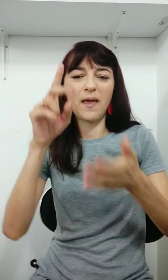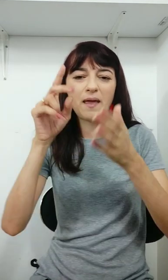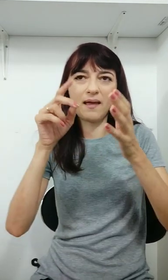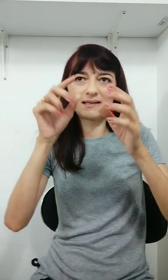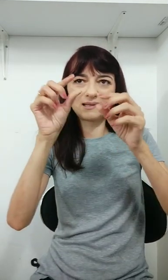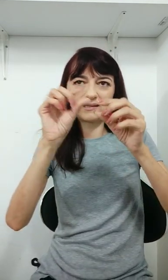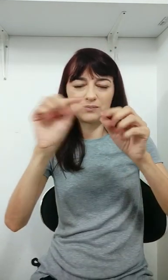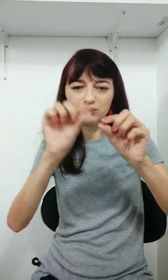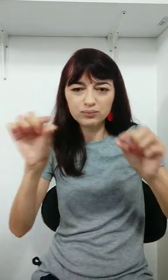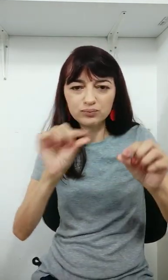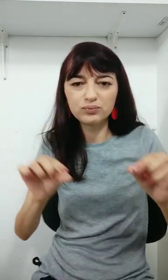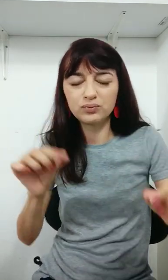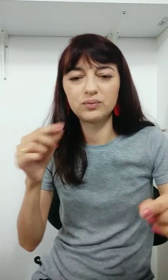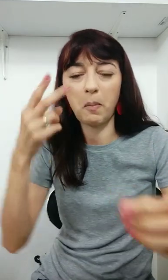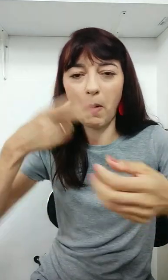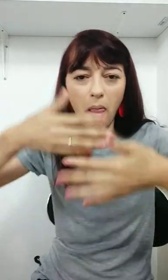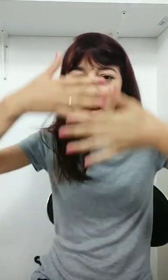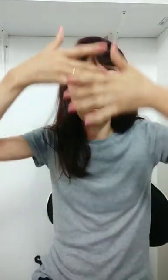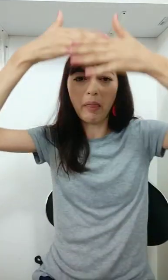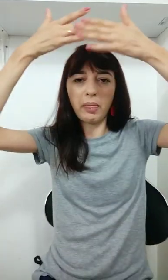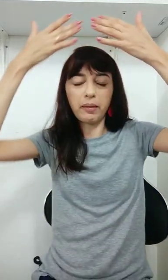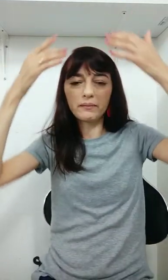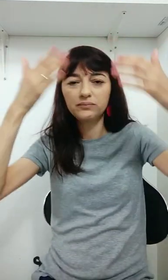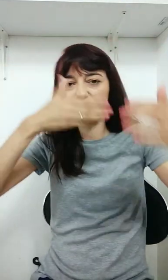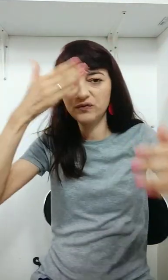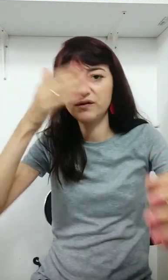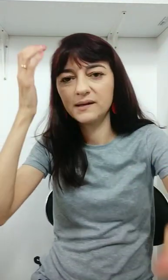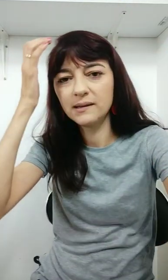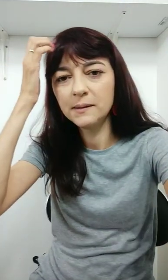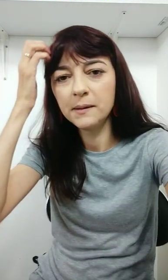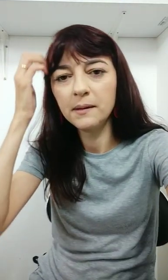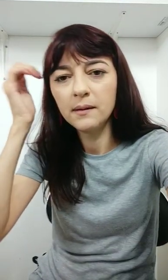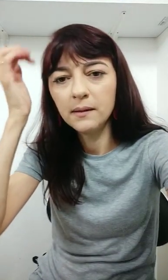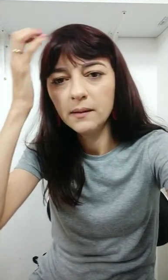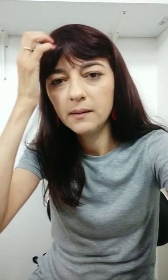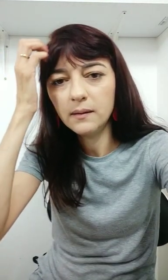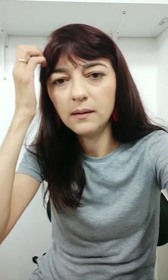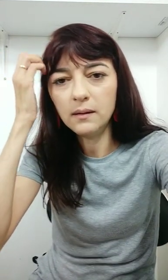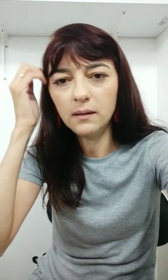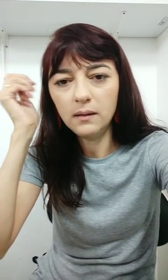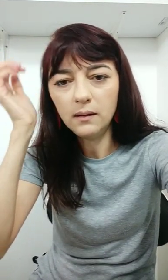eu só dar uma lida aqui nos comentários, tá ok? Porque eu perdi um monte de comentário que já subiu aqui.